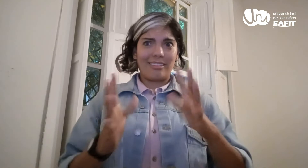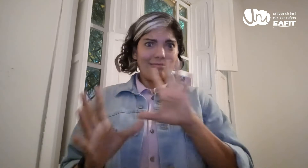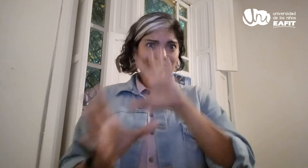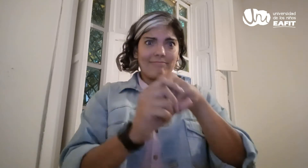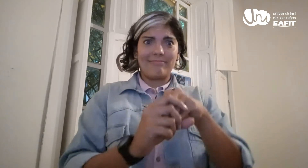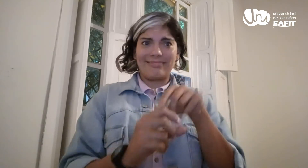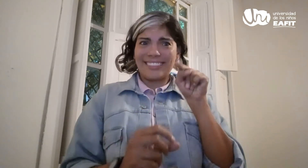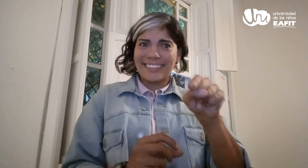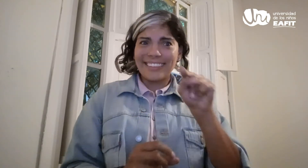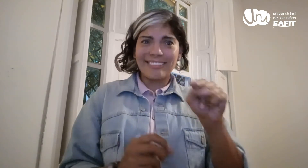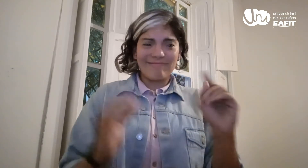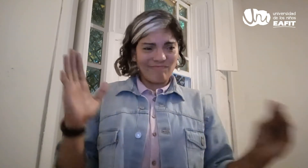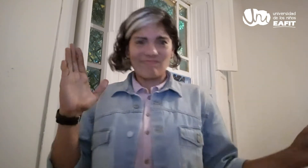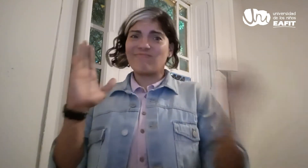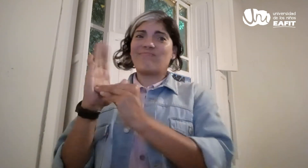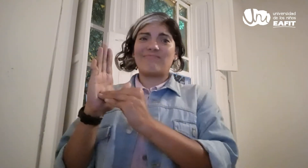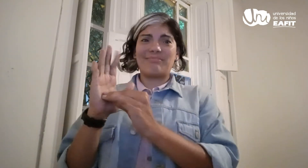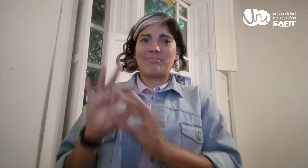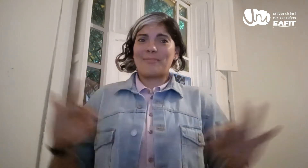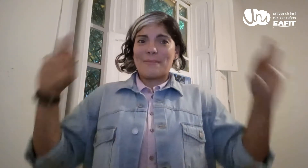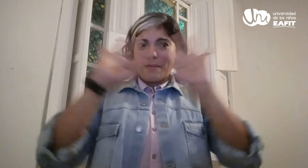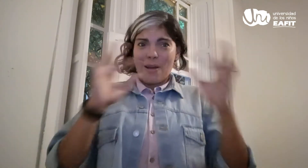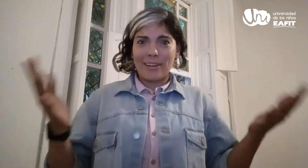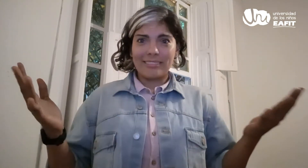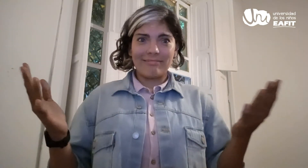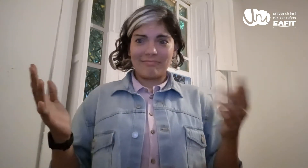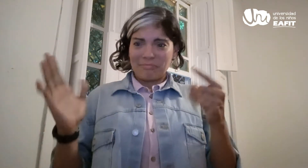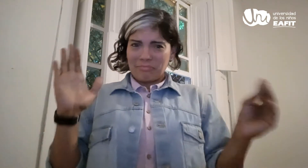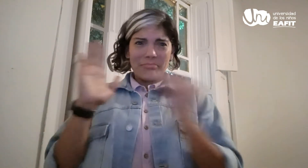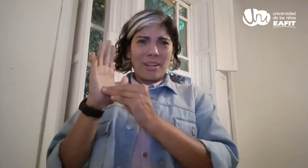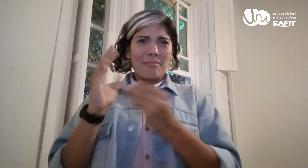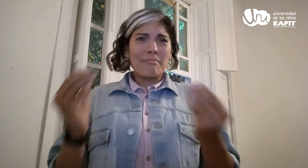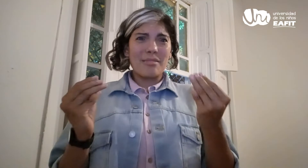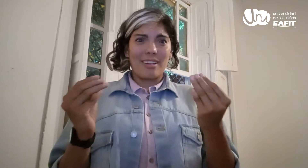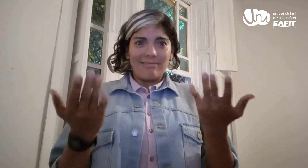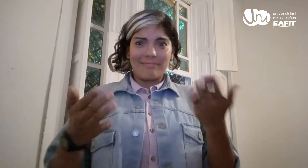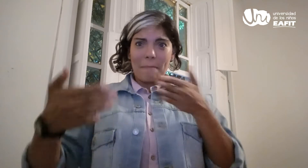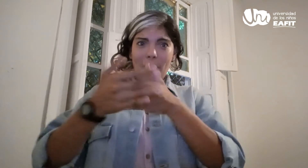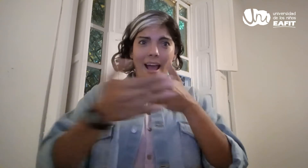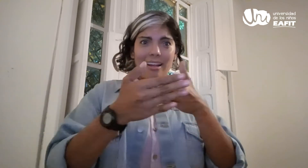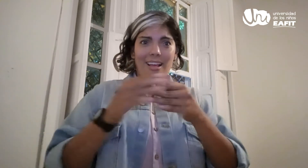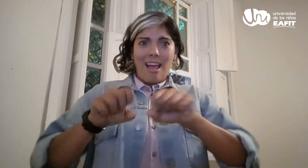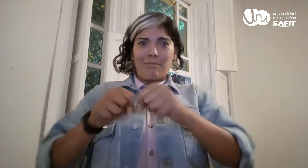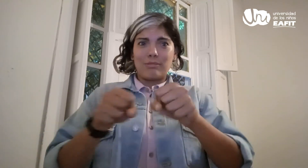y propiciar accesibilidad comunicativa. Yo soy una ciudadana de Colombia, igual que